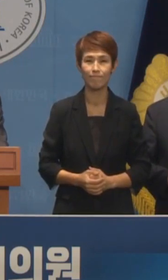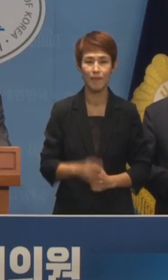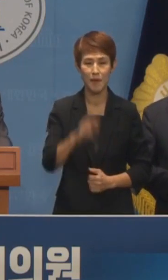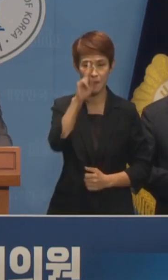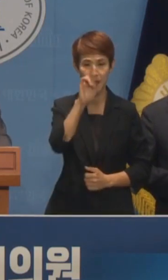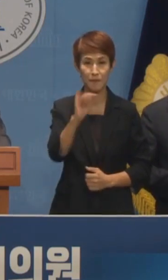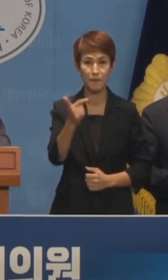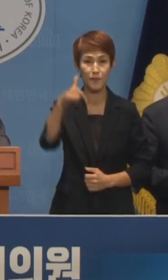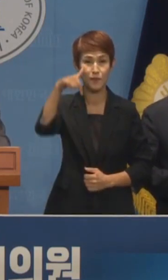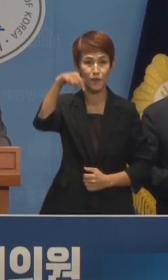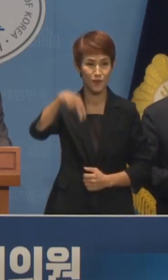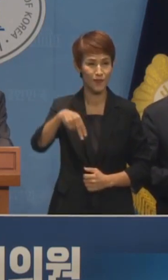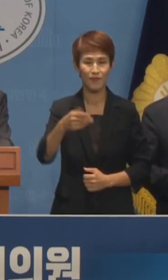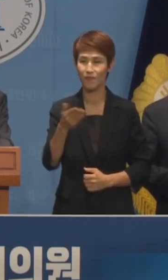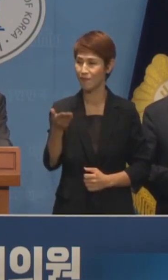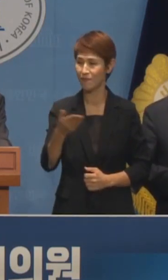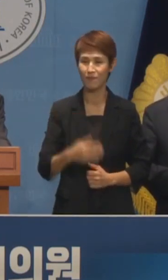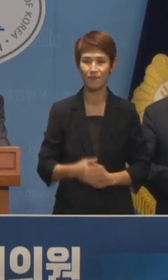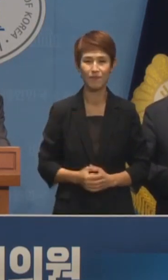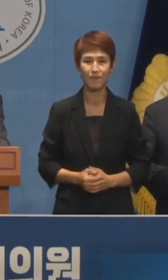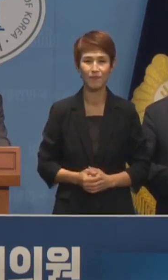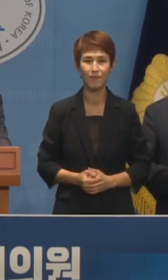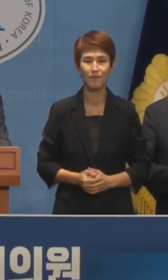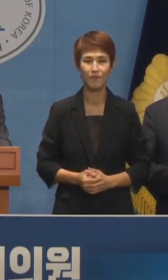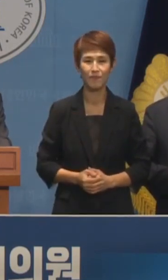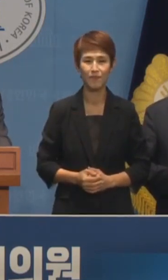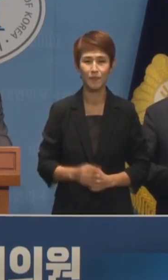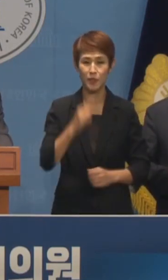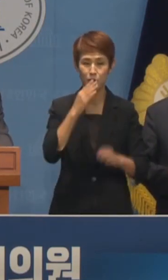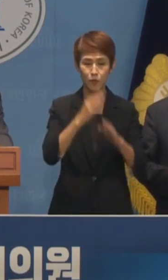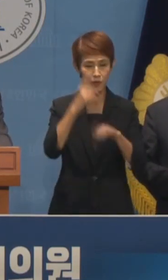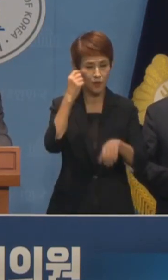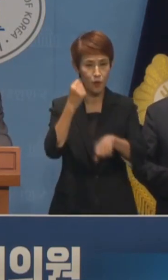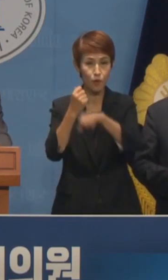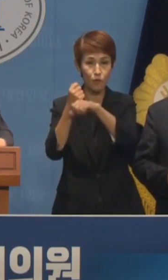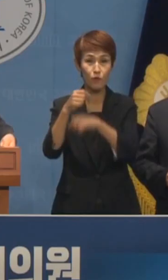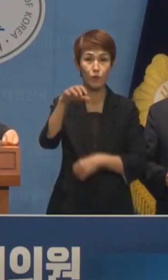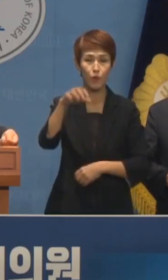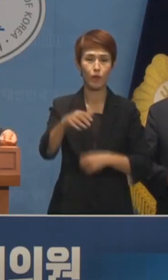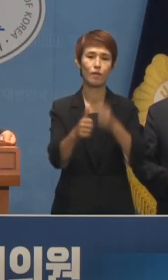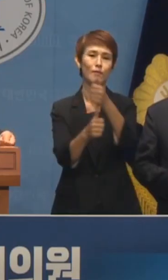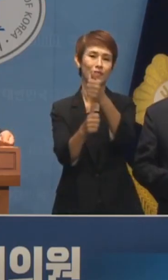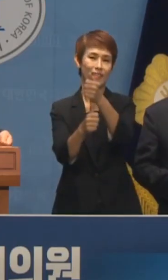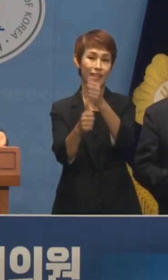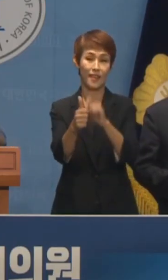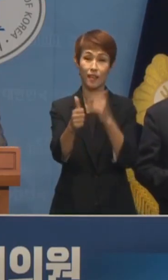박민규 의원님 오셨습니다. 그리고 민주연구원의 우리 부원장이신